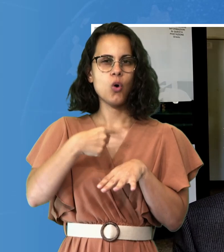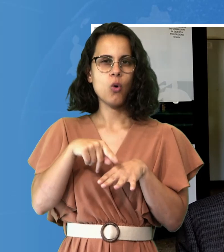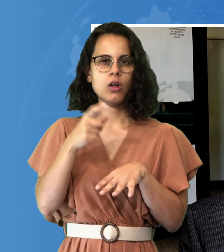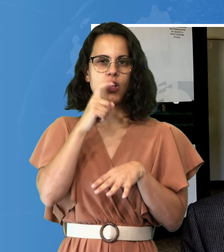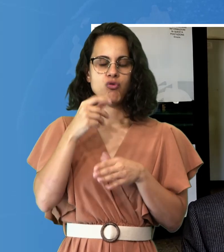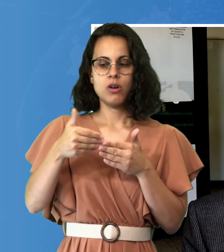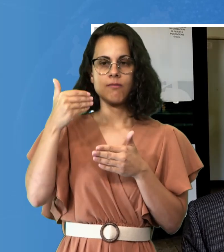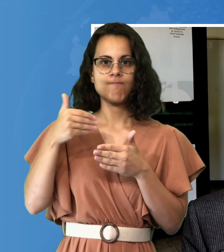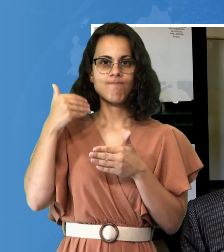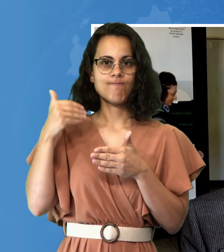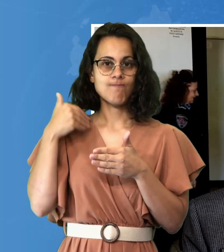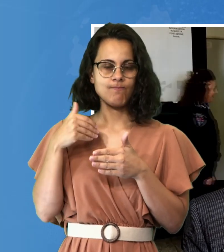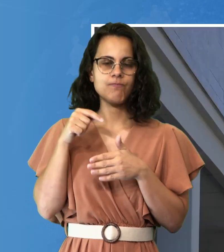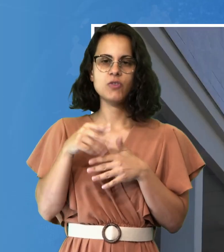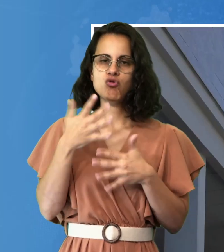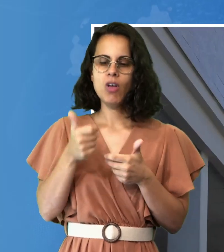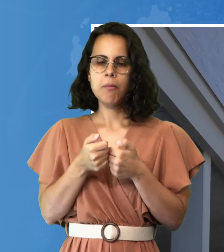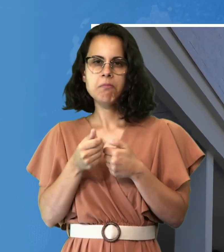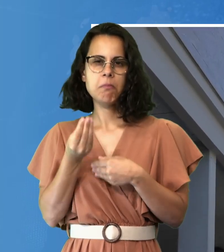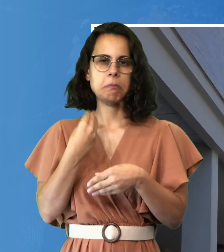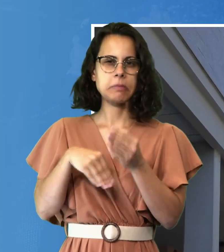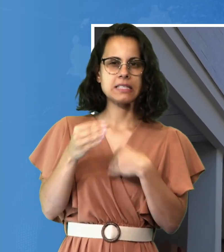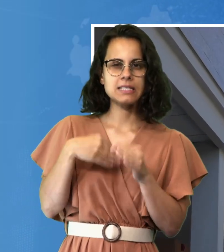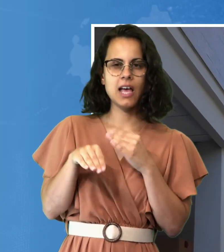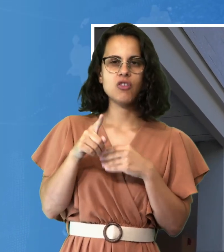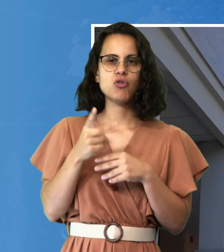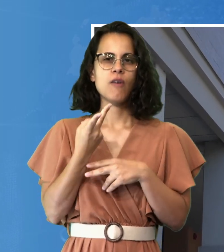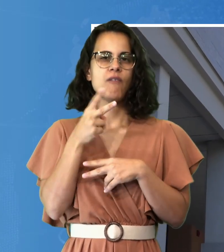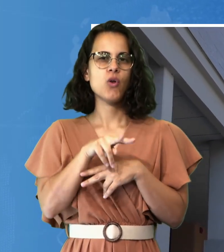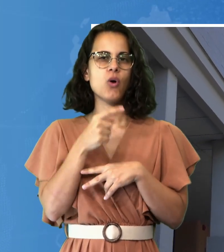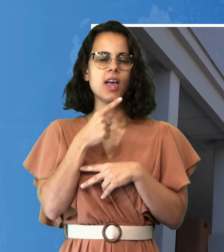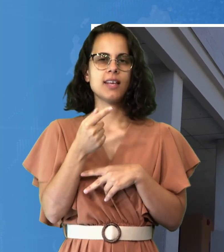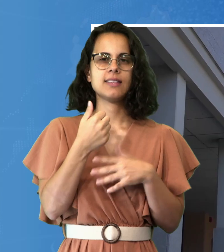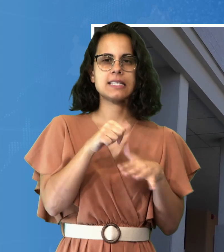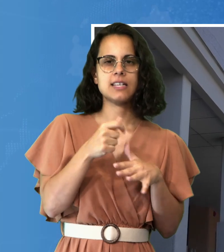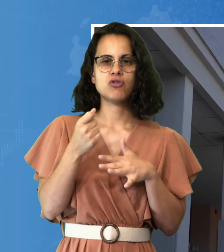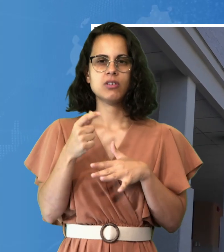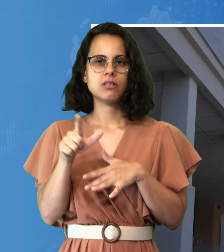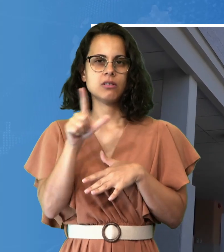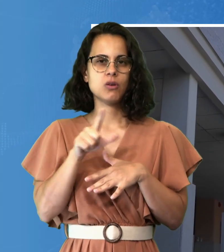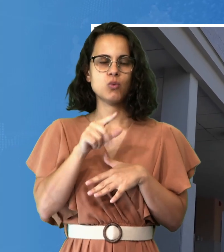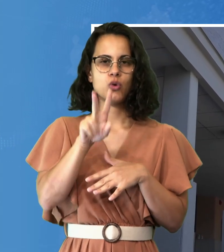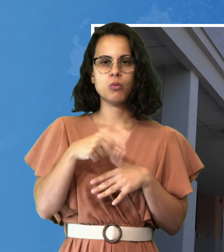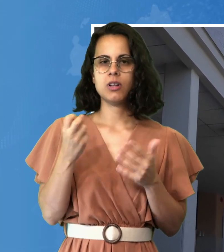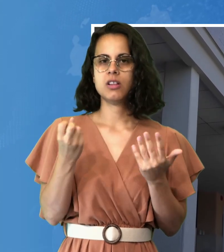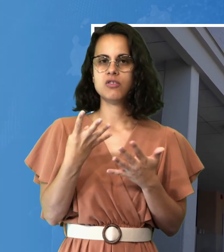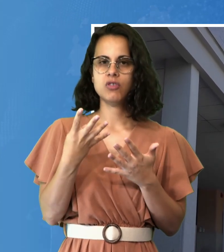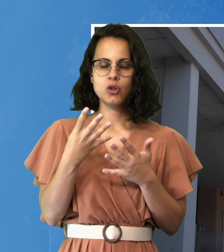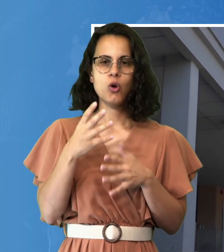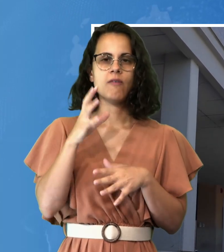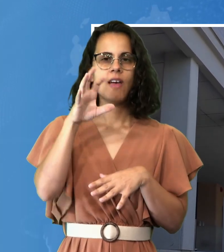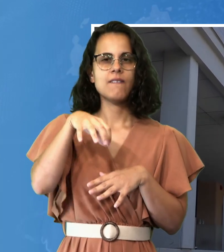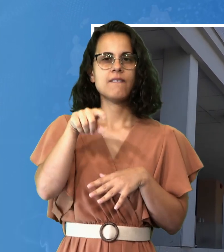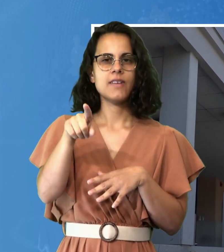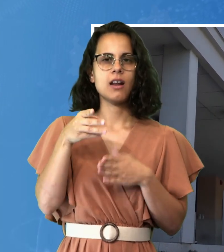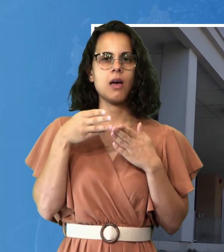presunta violenza sessuale, avvenuta nella notte tra il 16 e il 17 luglio del 2019 nella villetta a Porto